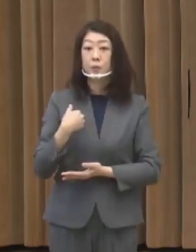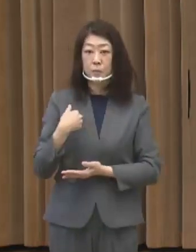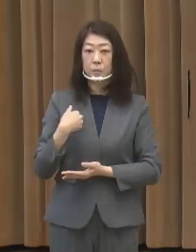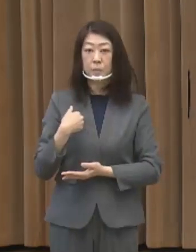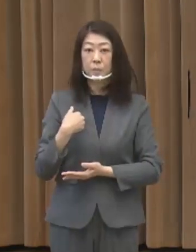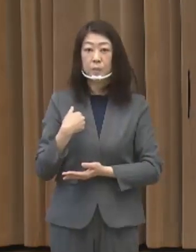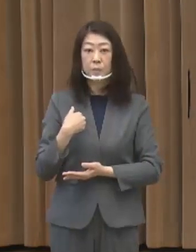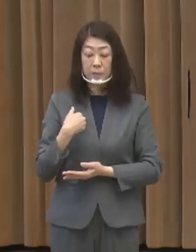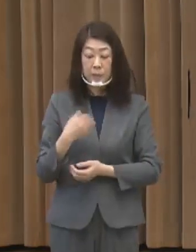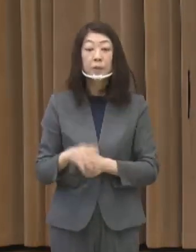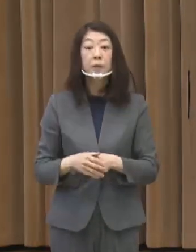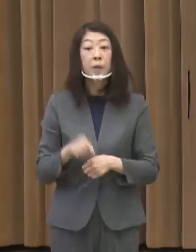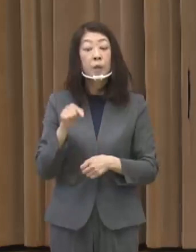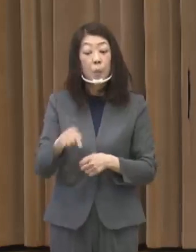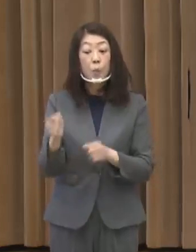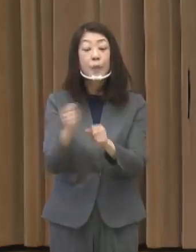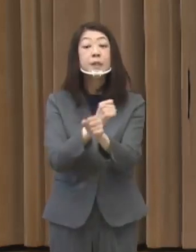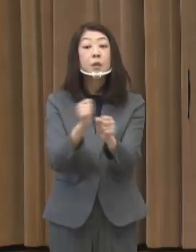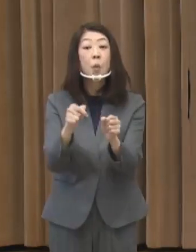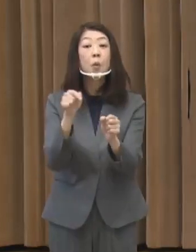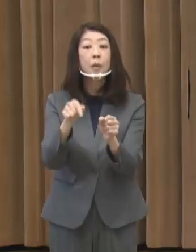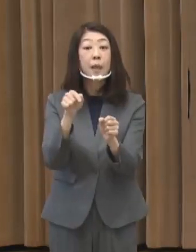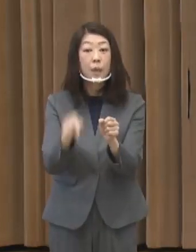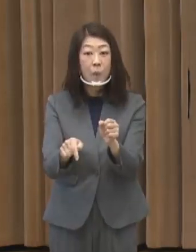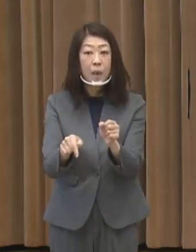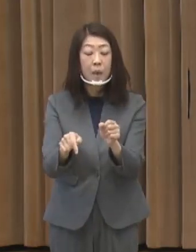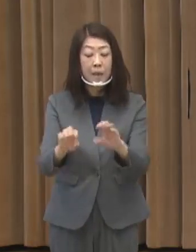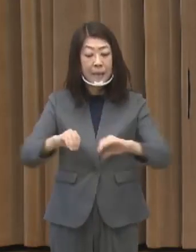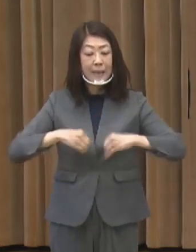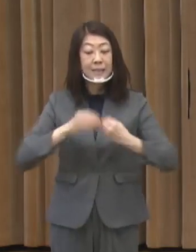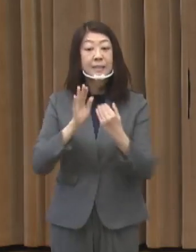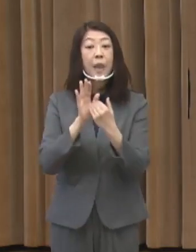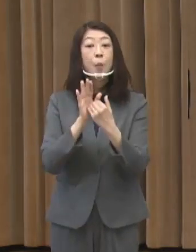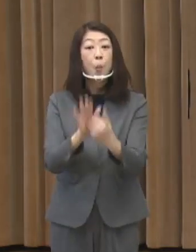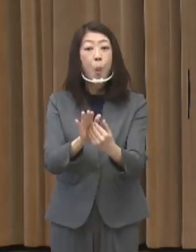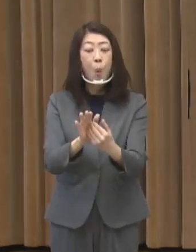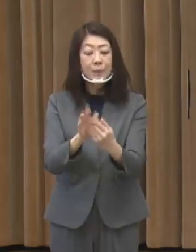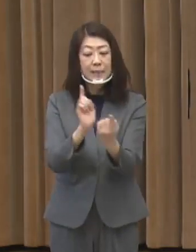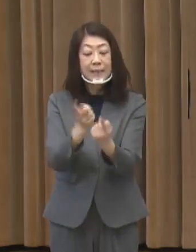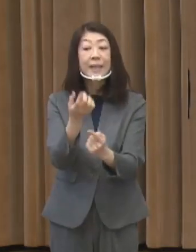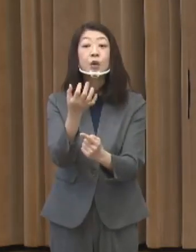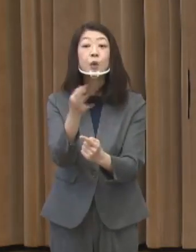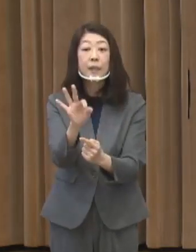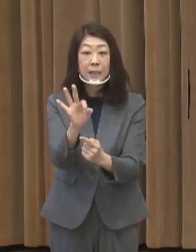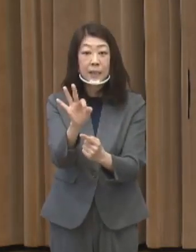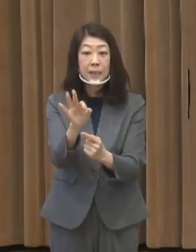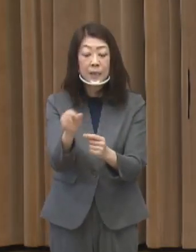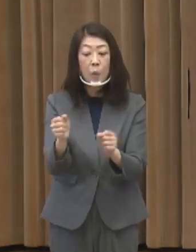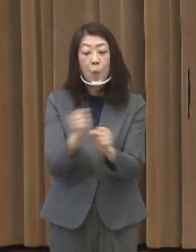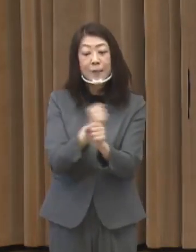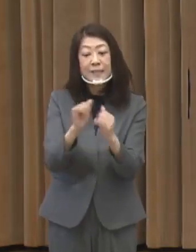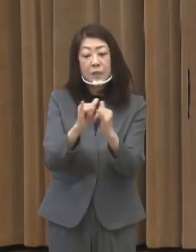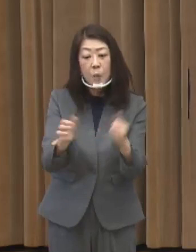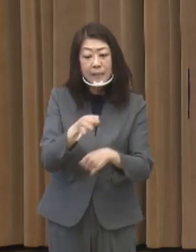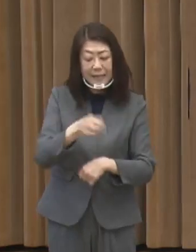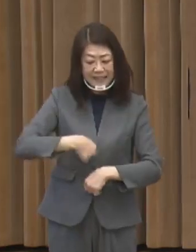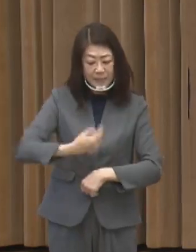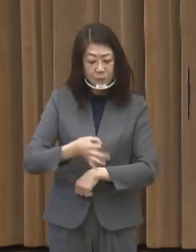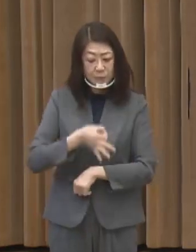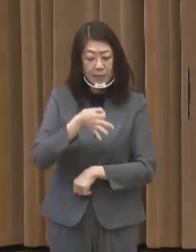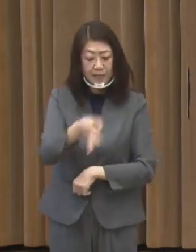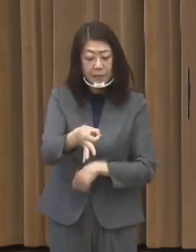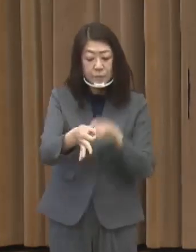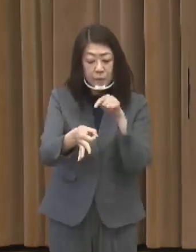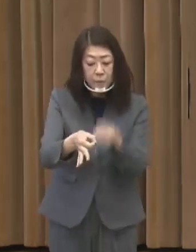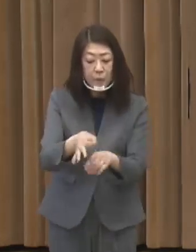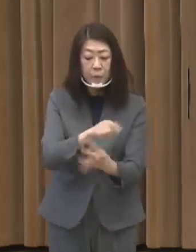は、当事業は感染防止対策費の事業者負担分4分の1、これを全額負担を補助をさせ